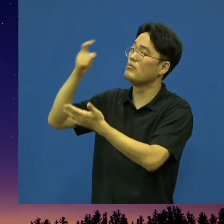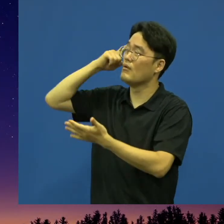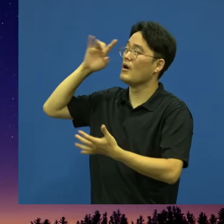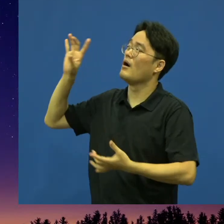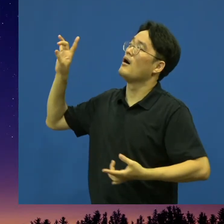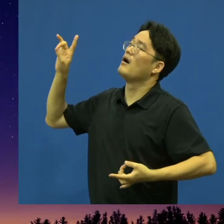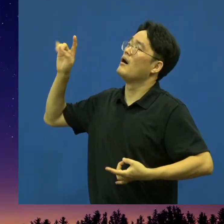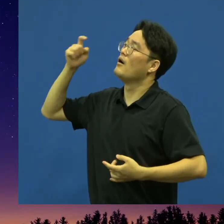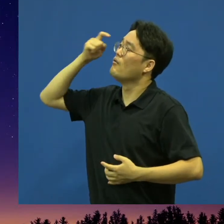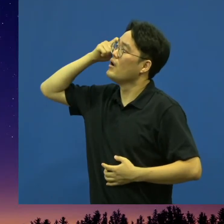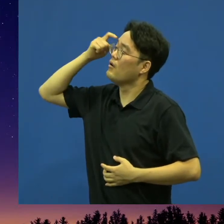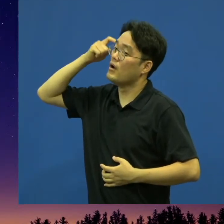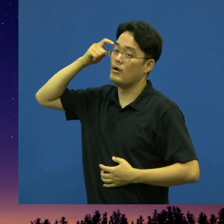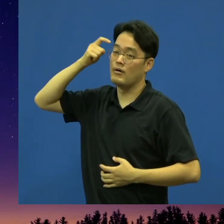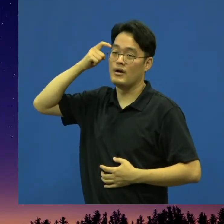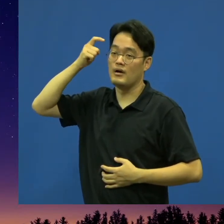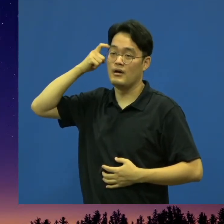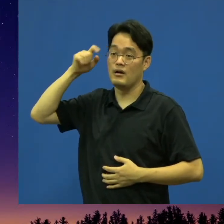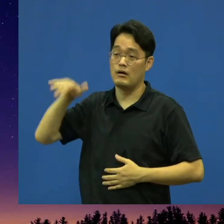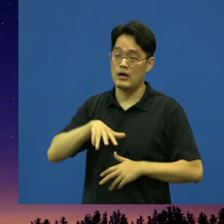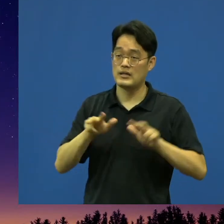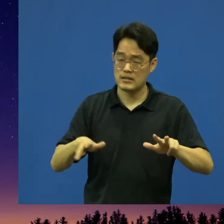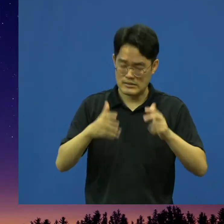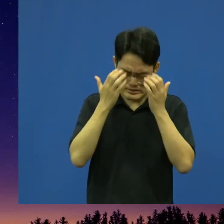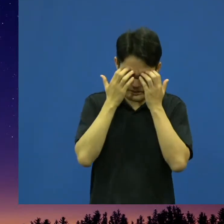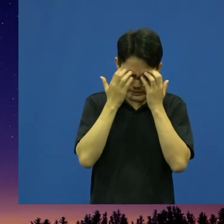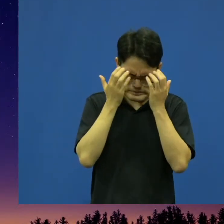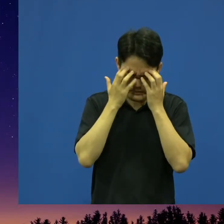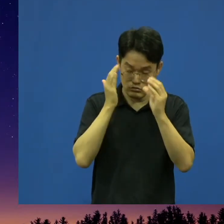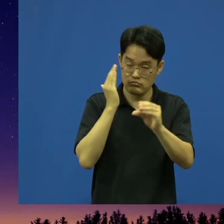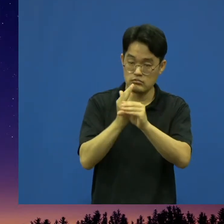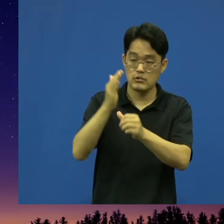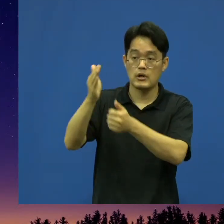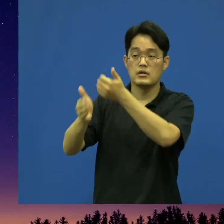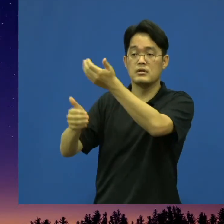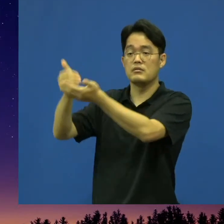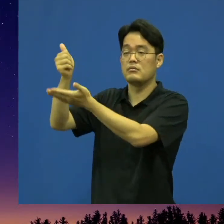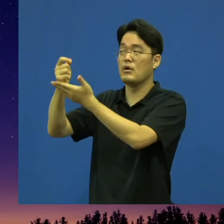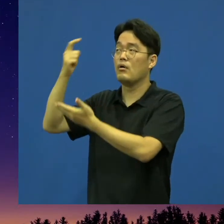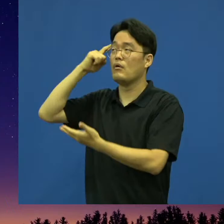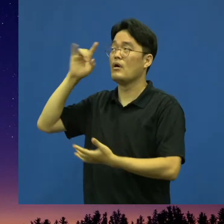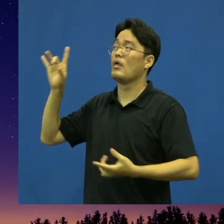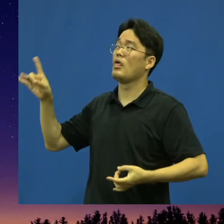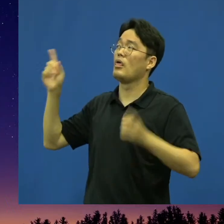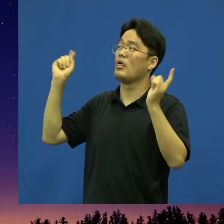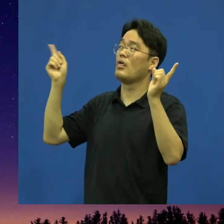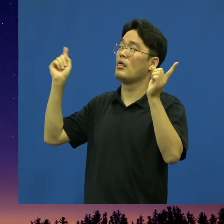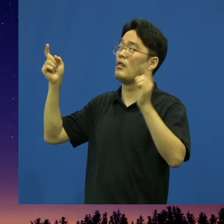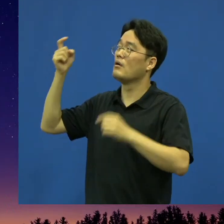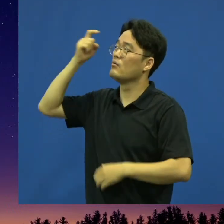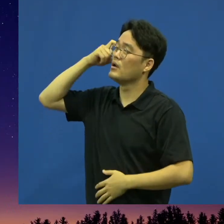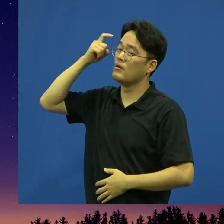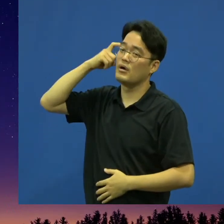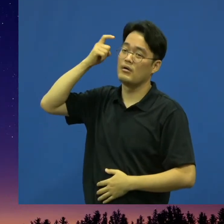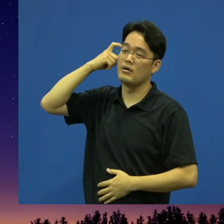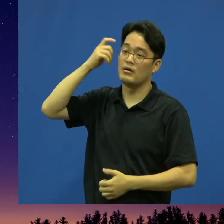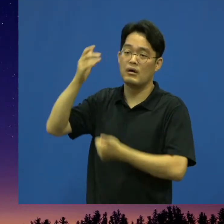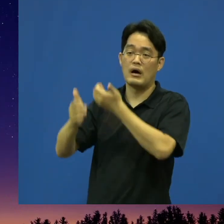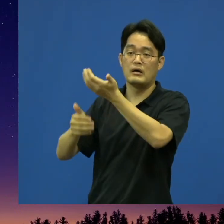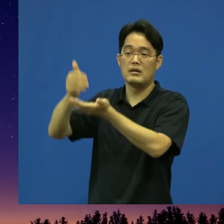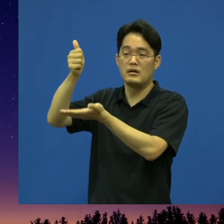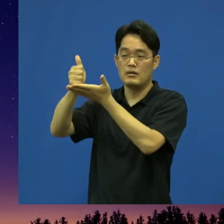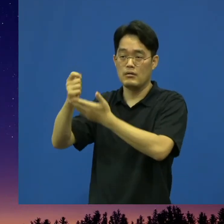하나님은 우리가 이 고난을 통과하고 있을 때 하나님은 뭐 하고 계셨고, 하나님은 우리의